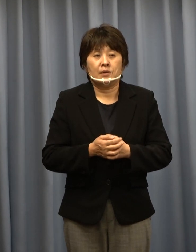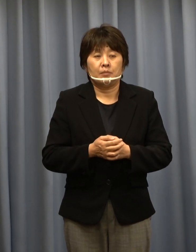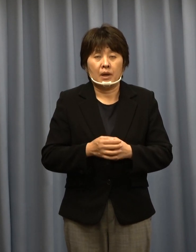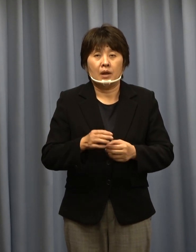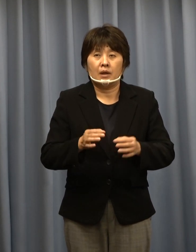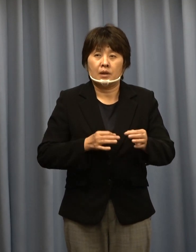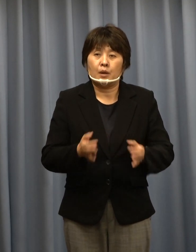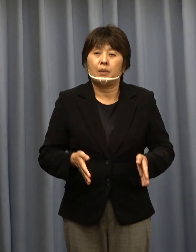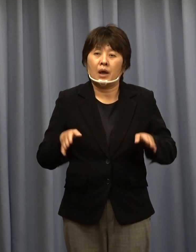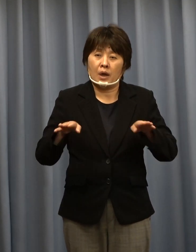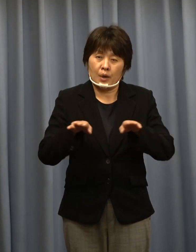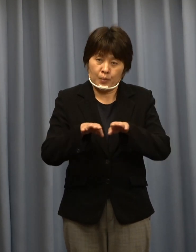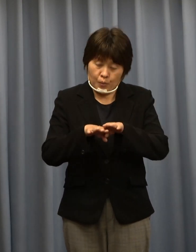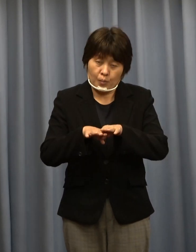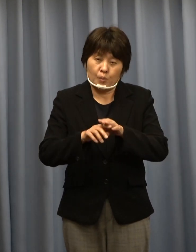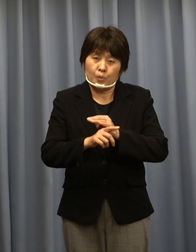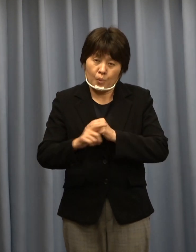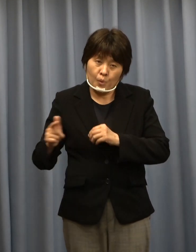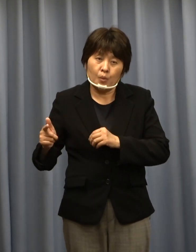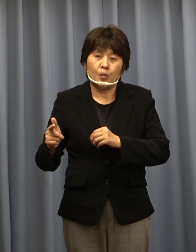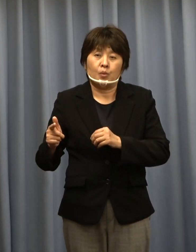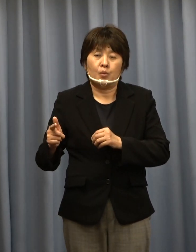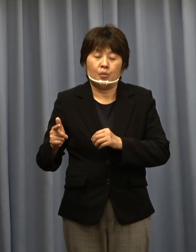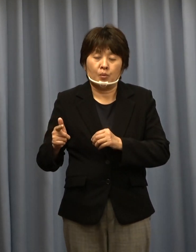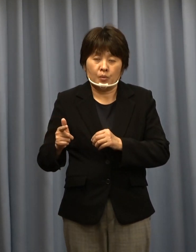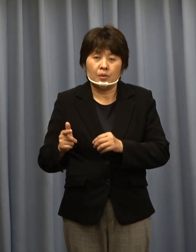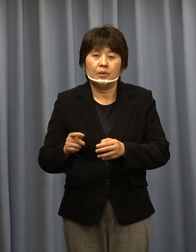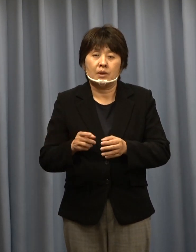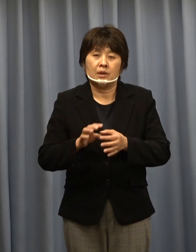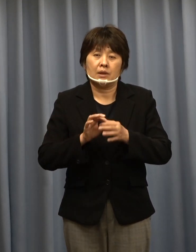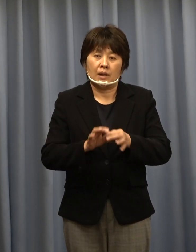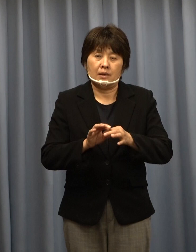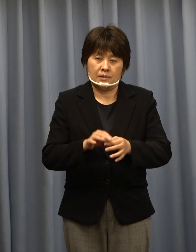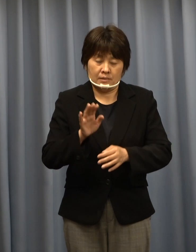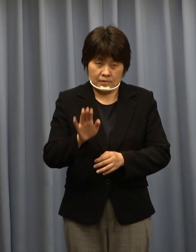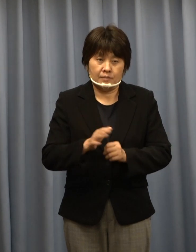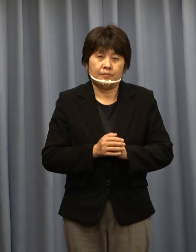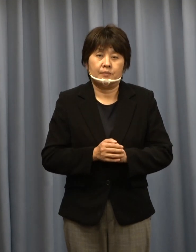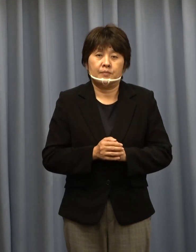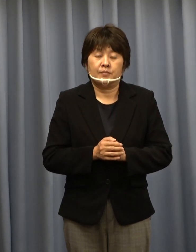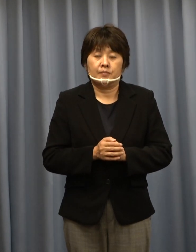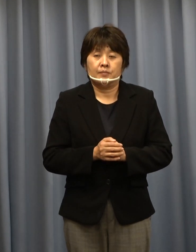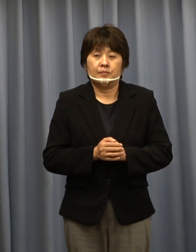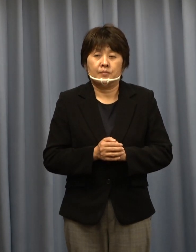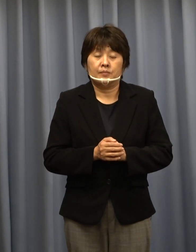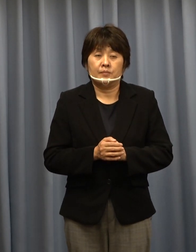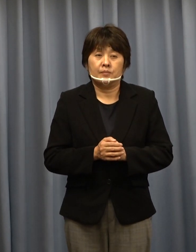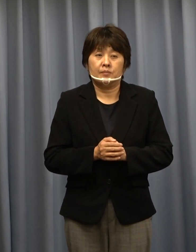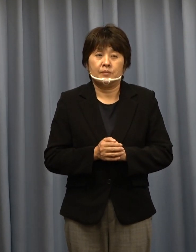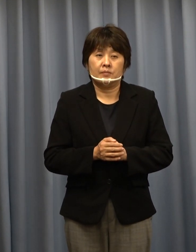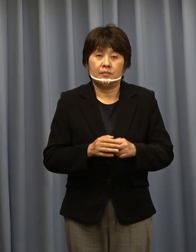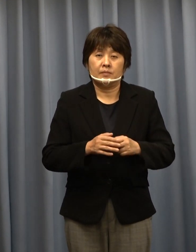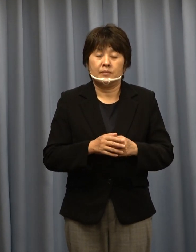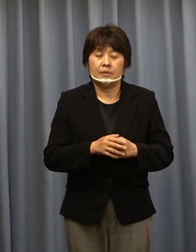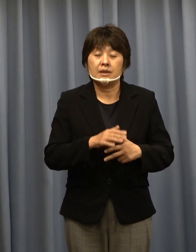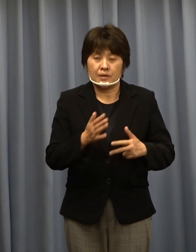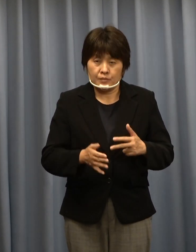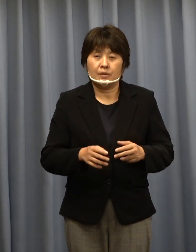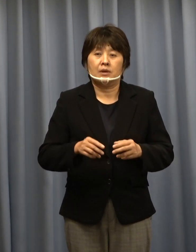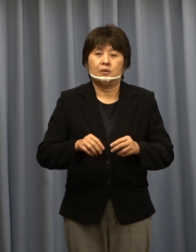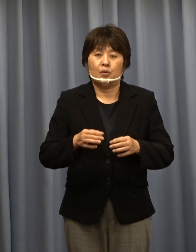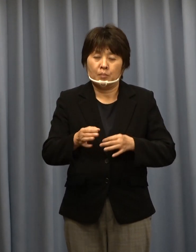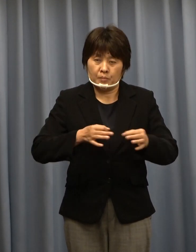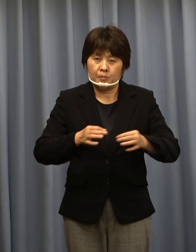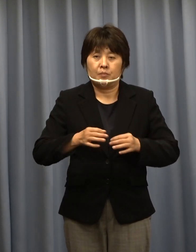デパート等、ショッピングセンター等を指すというふうにご覧いただけたらいいかと思います。まず施設について、で内